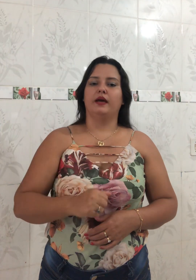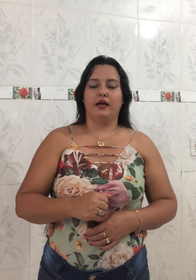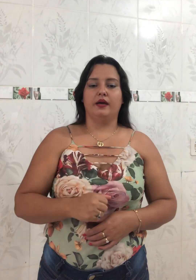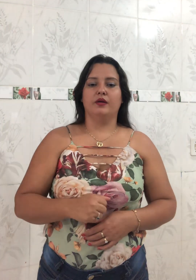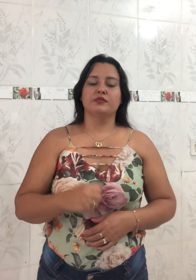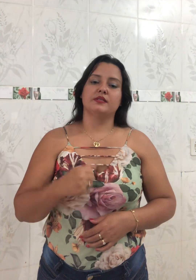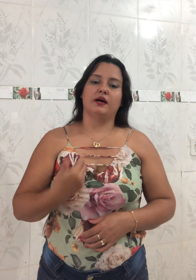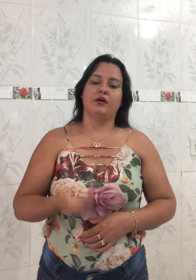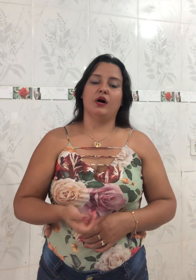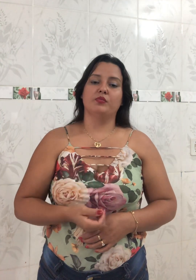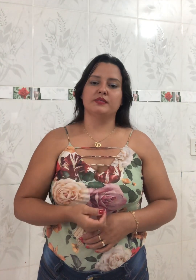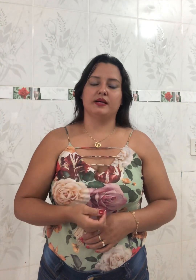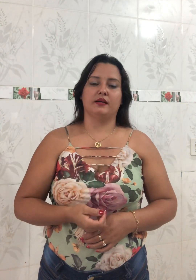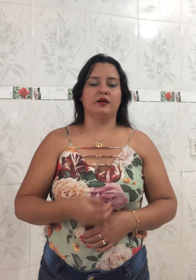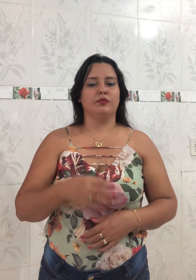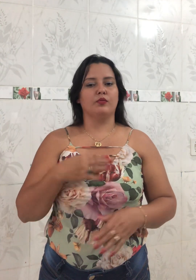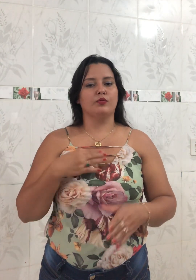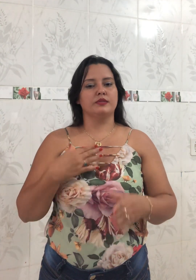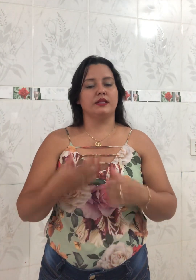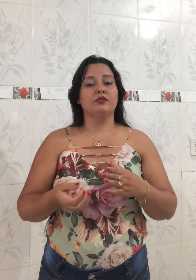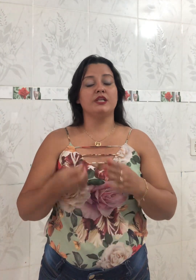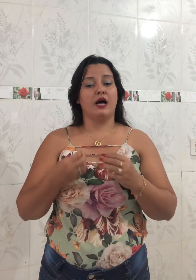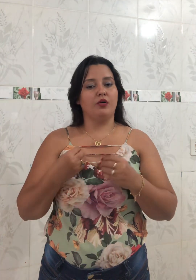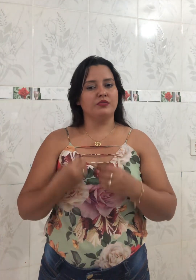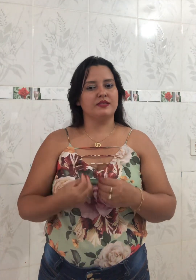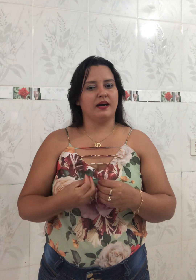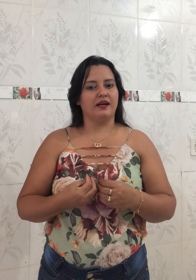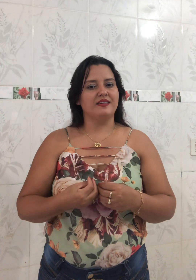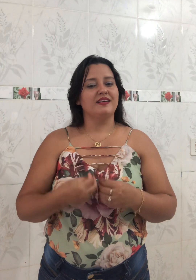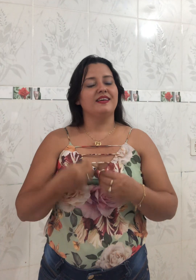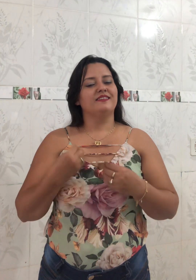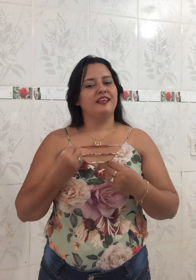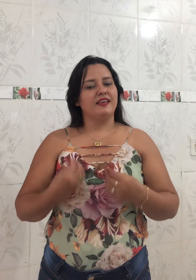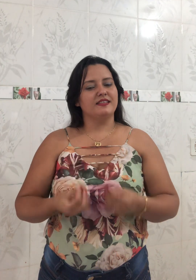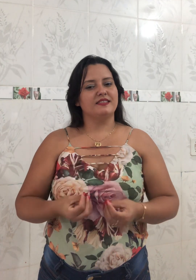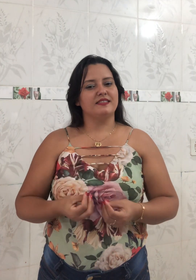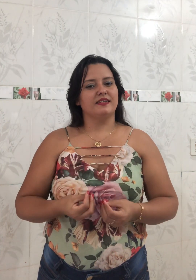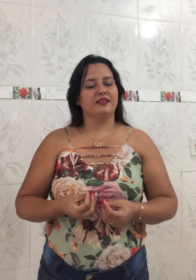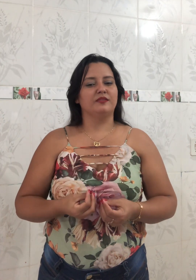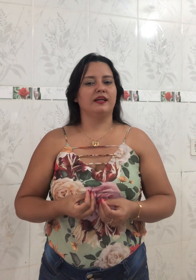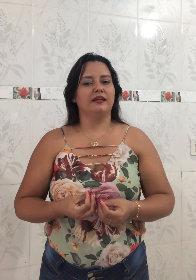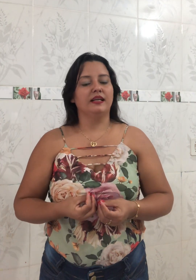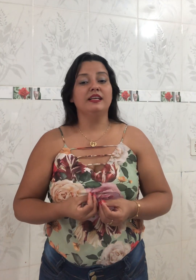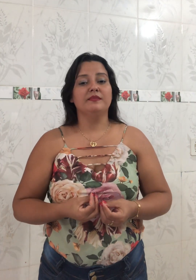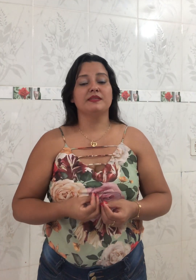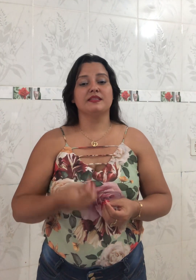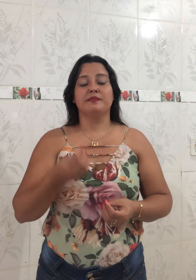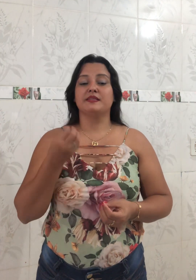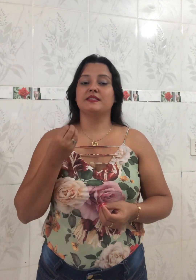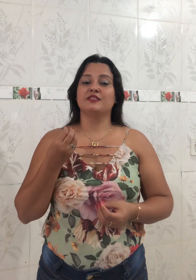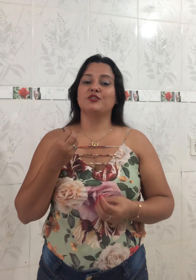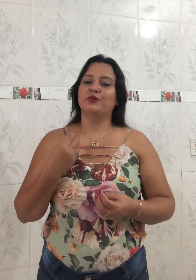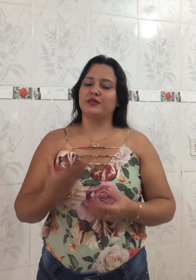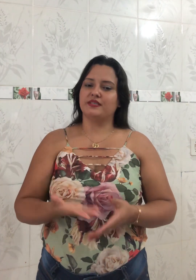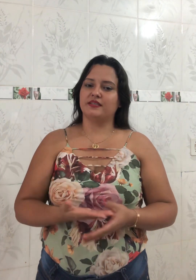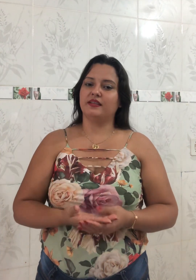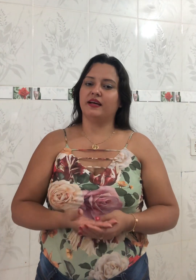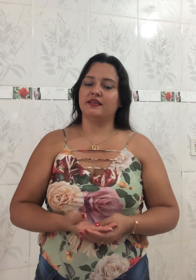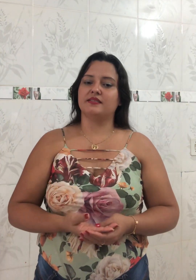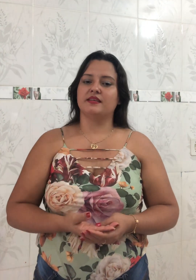é o sinal almoçar. Então, o sinal de almoçar tem esse segredo na Libras, que precisa de 2 sinais.